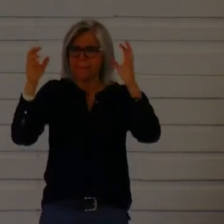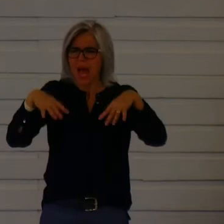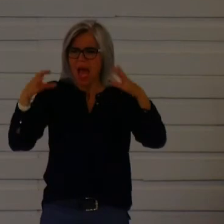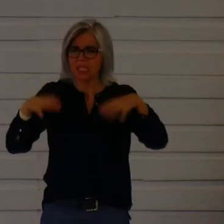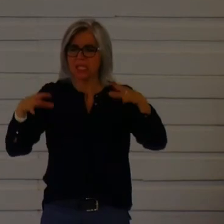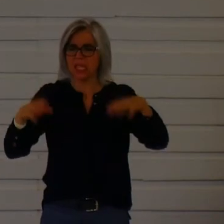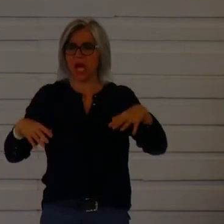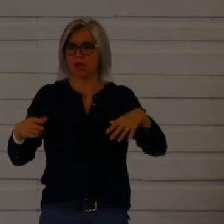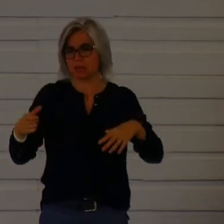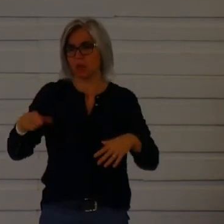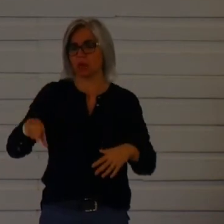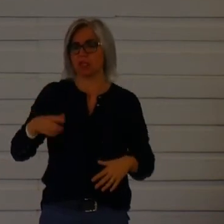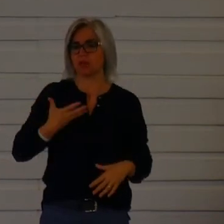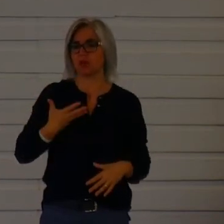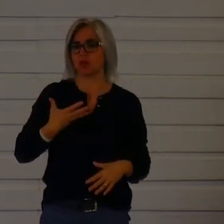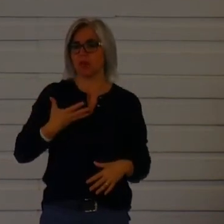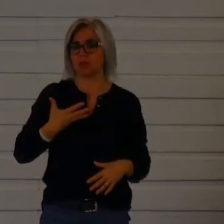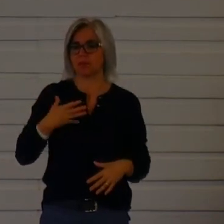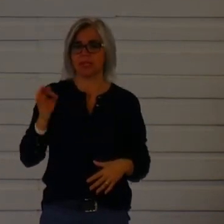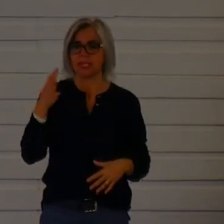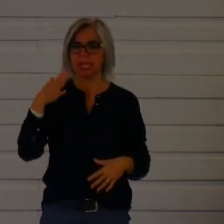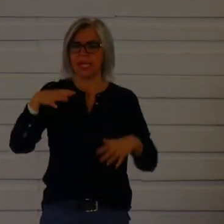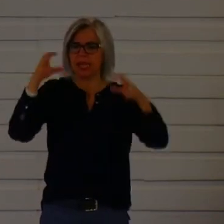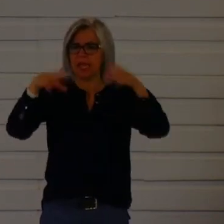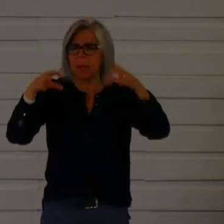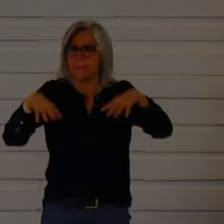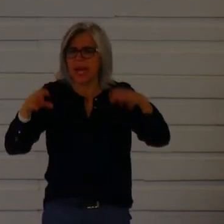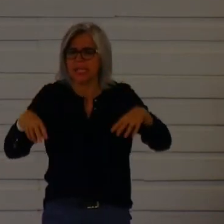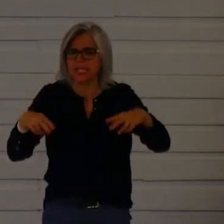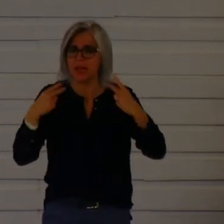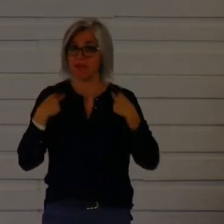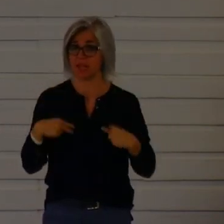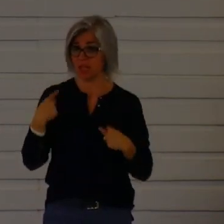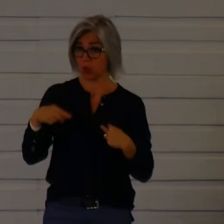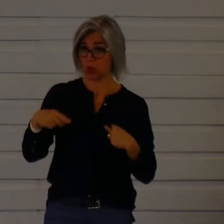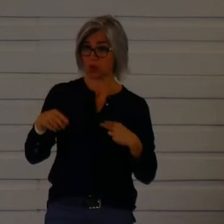scopo nella tua e nella mia vita. Ha sempre uno scopo.